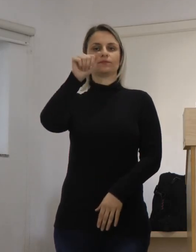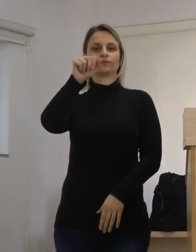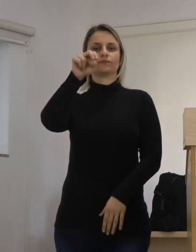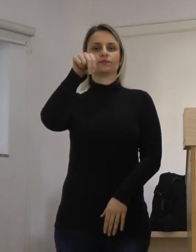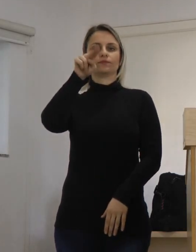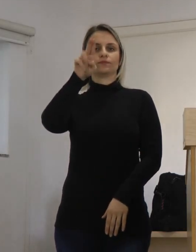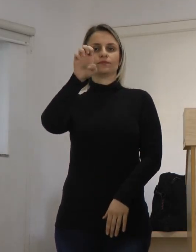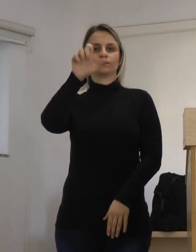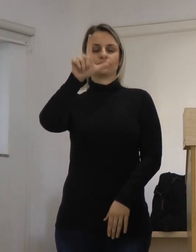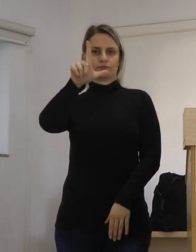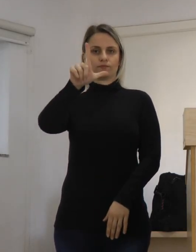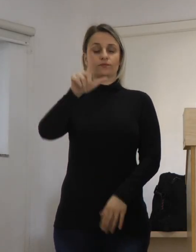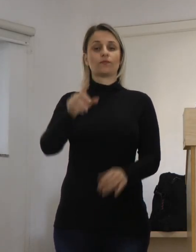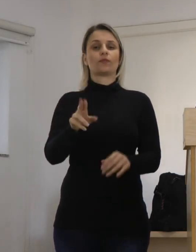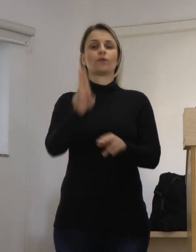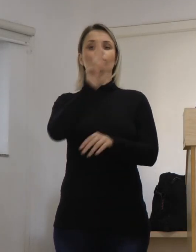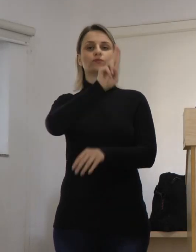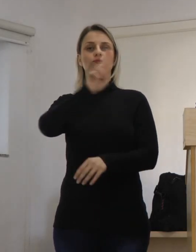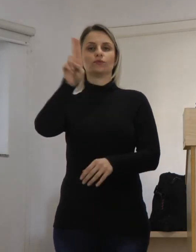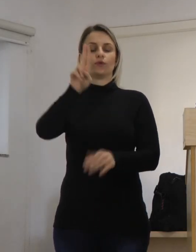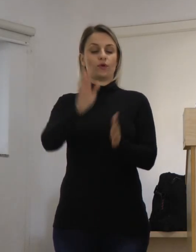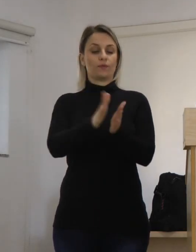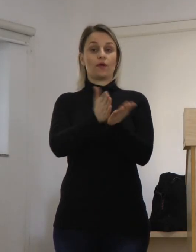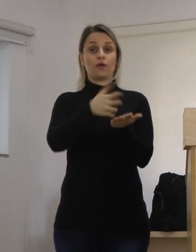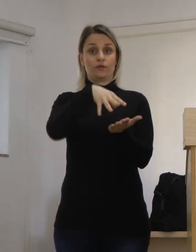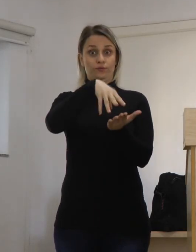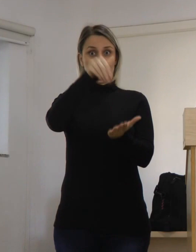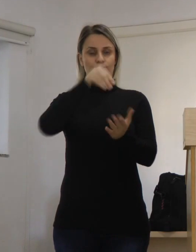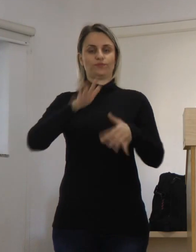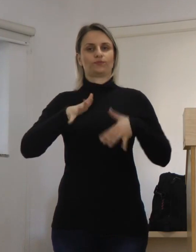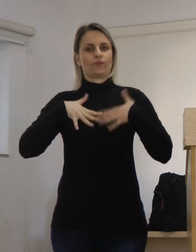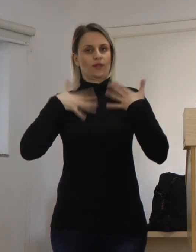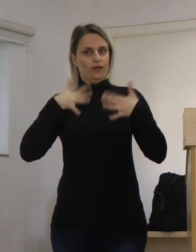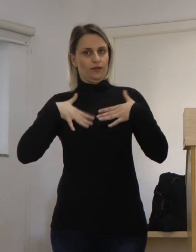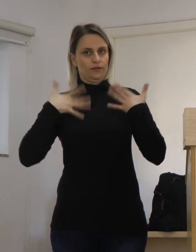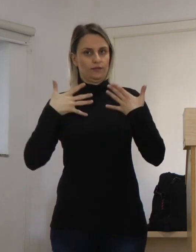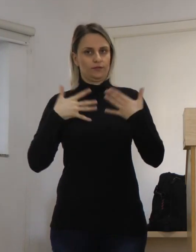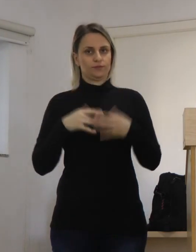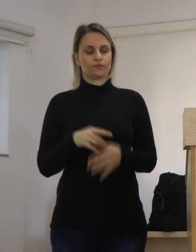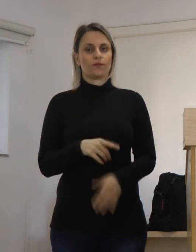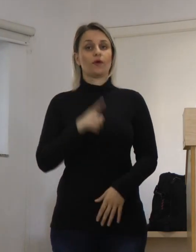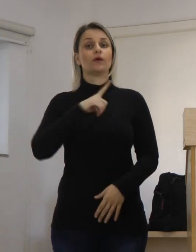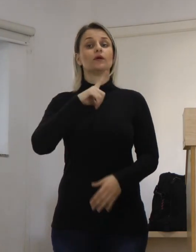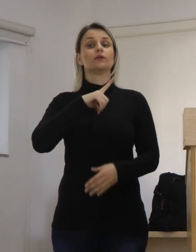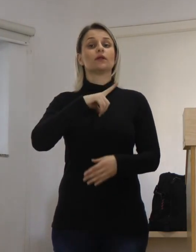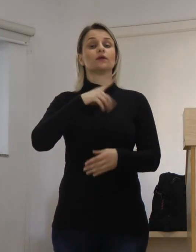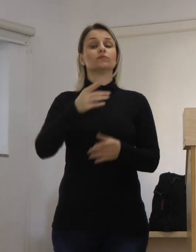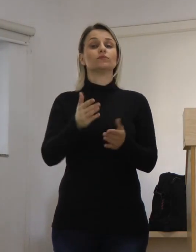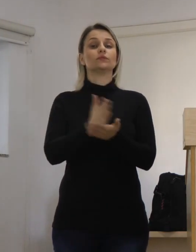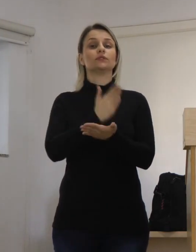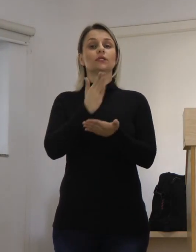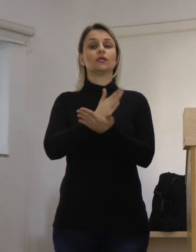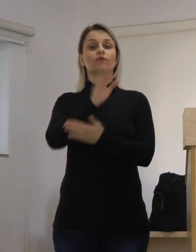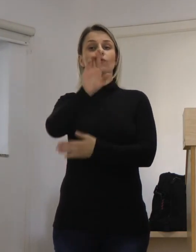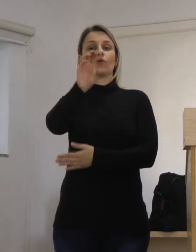chama Evangelho e Alegria. Vocês encontram no livro Roteiro,